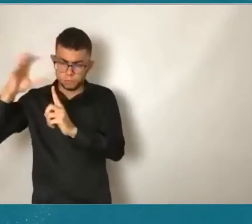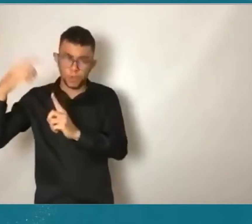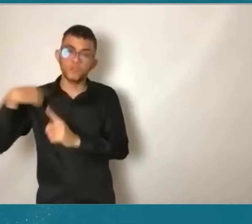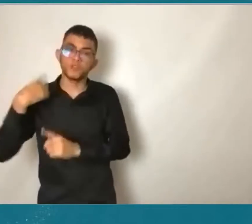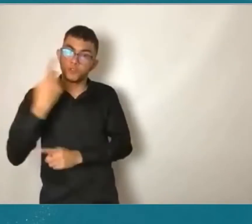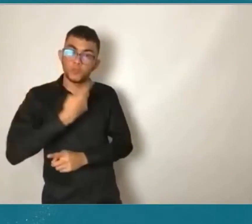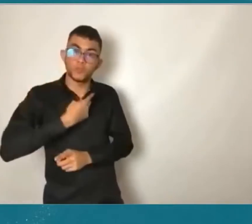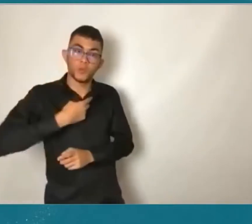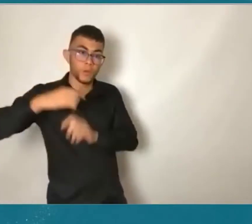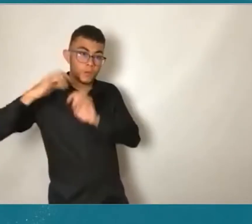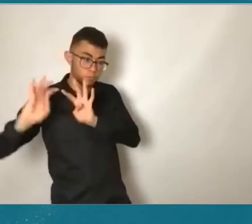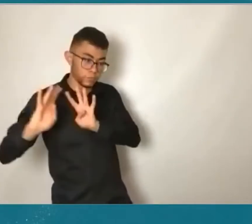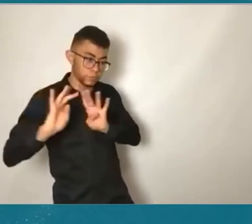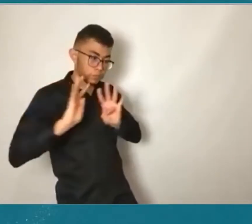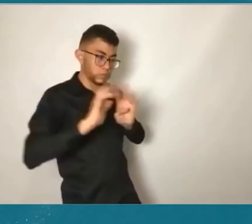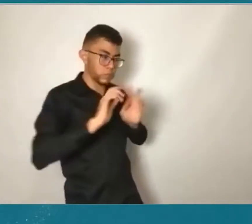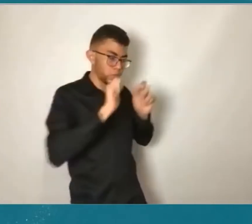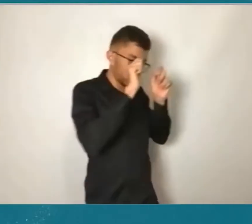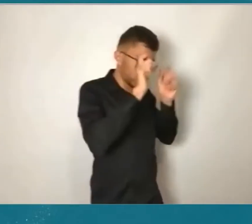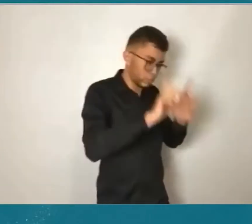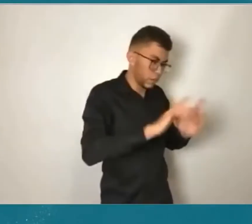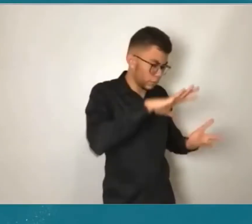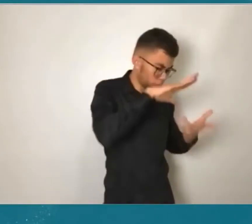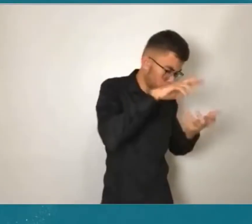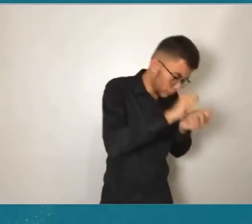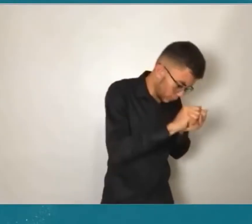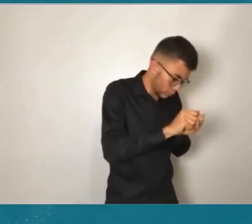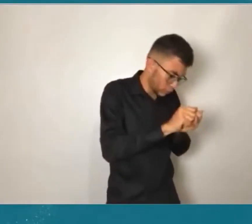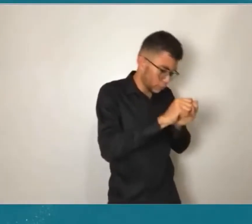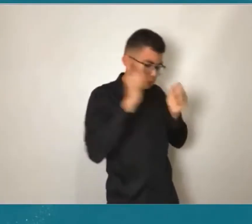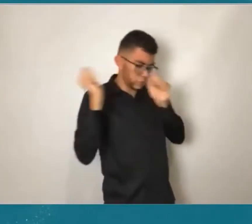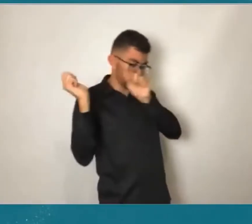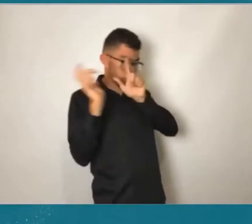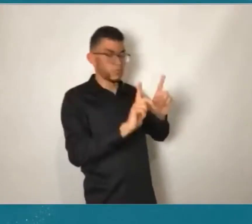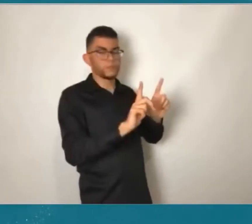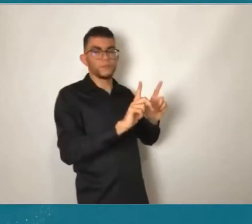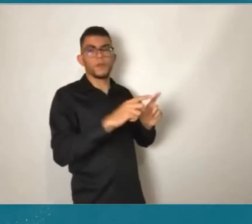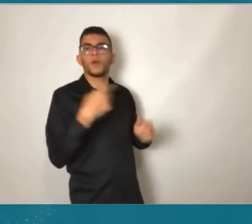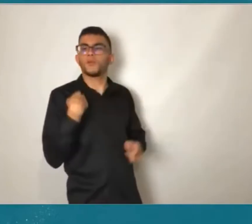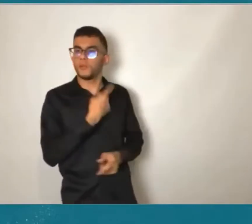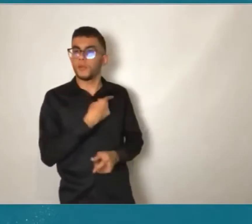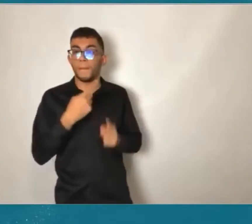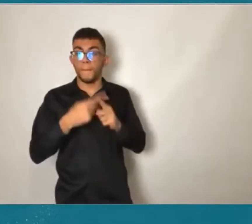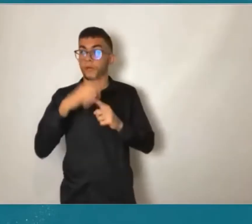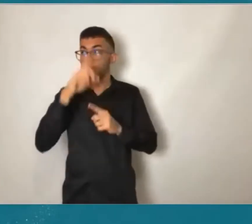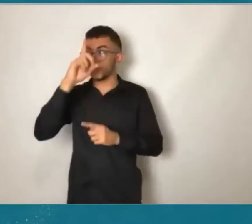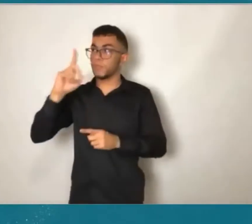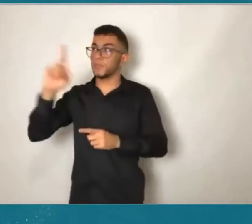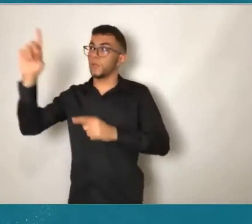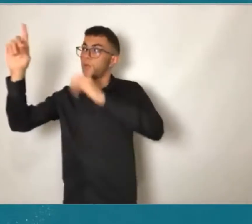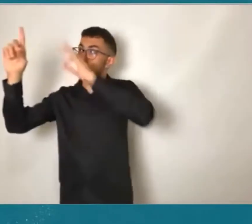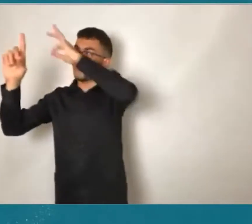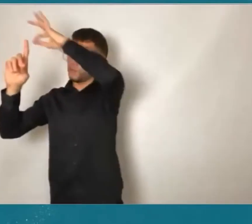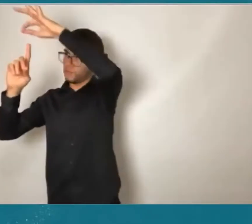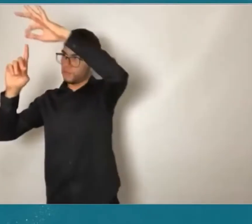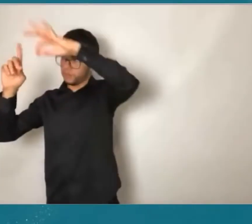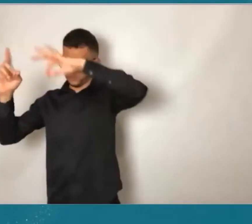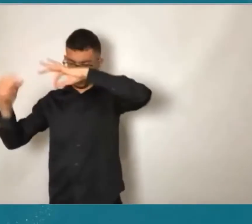arrependei-vos, porque está próximo o reino dos céus. Irmãos, arrepender-se, vou repetir, não